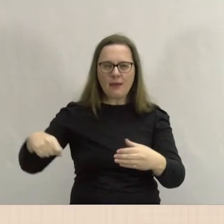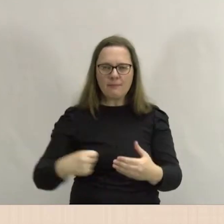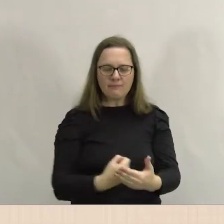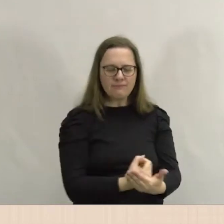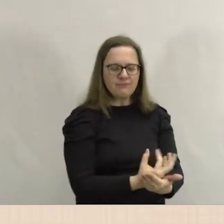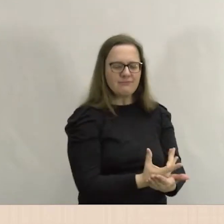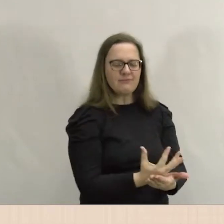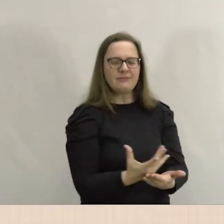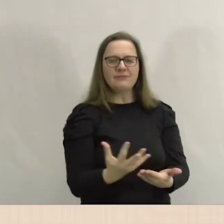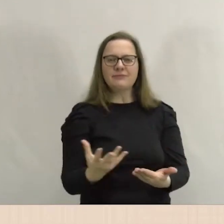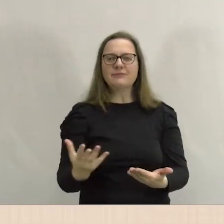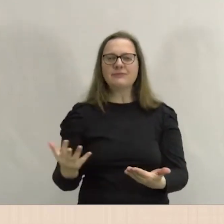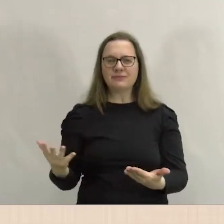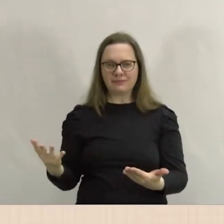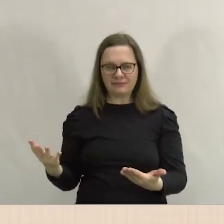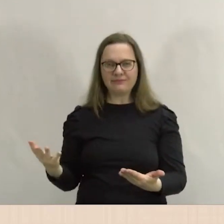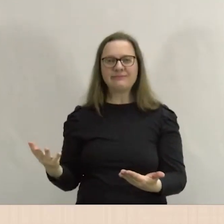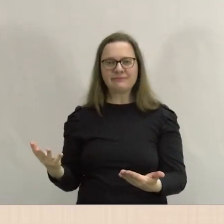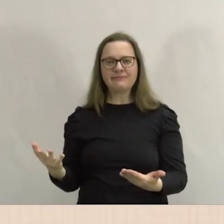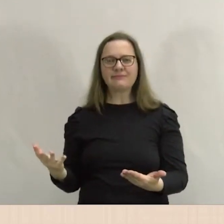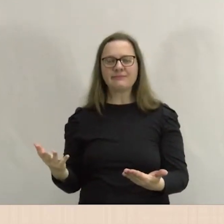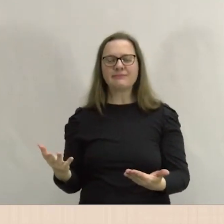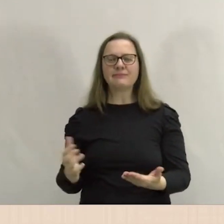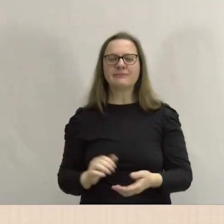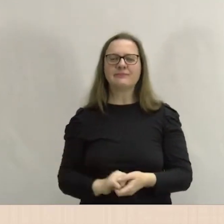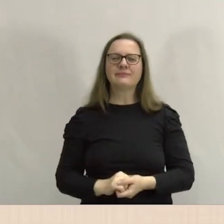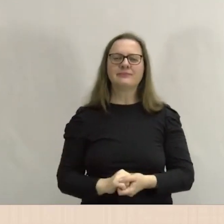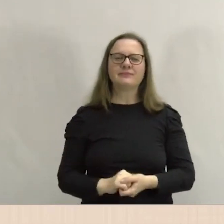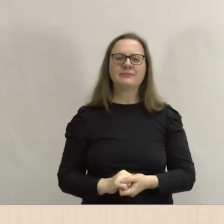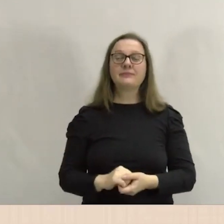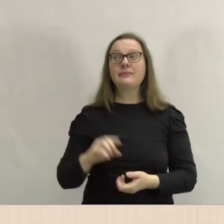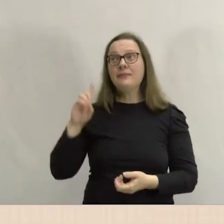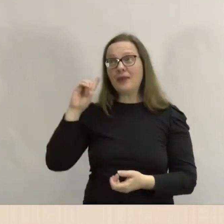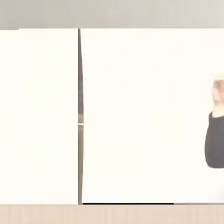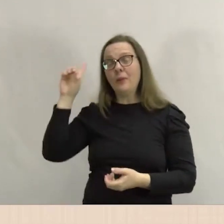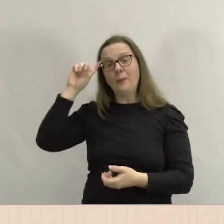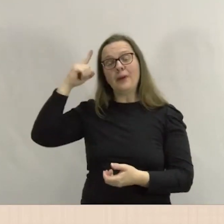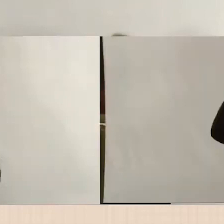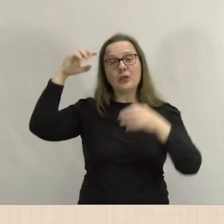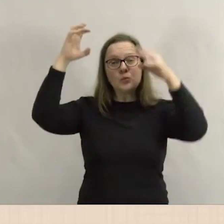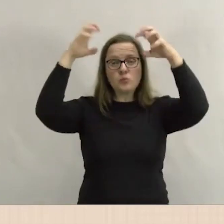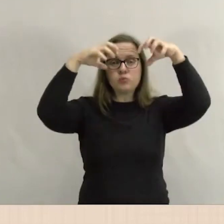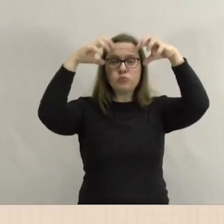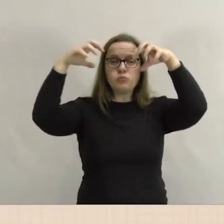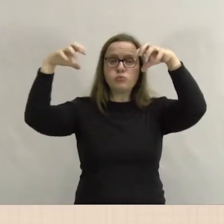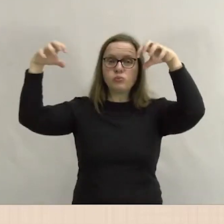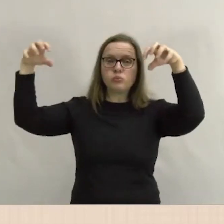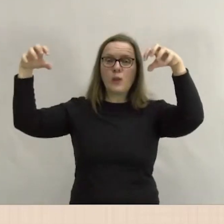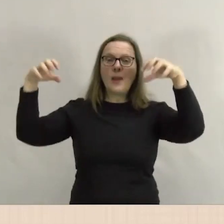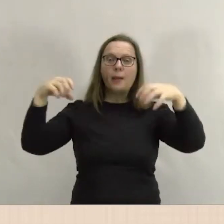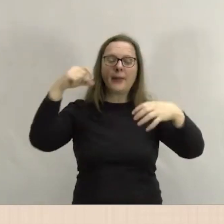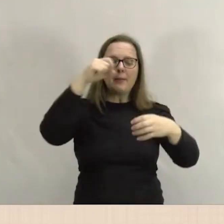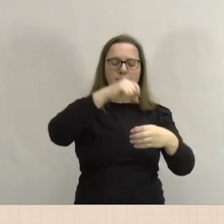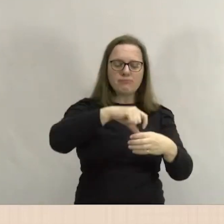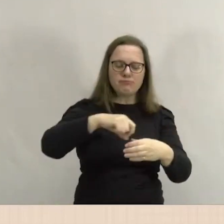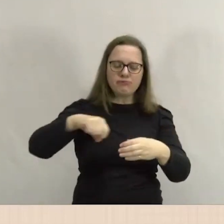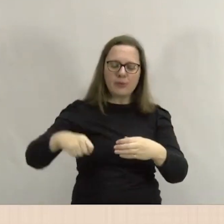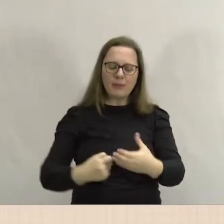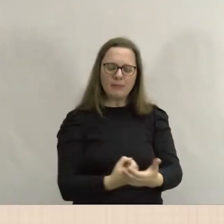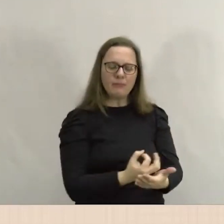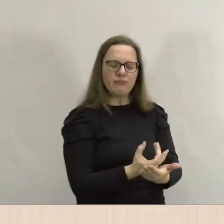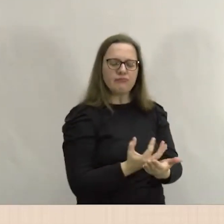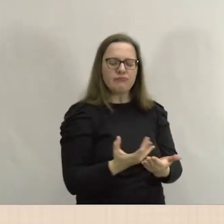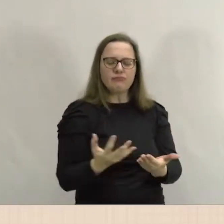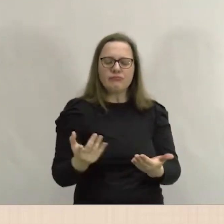brotar a plantação. Deus manda chuva para dar semente para quem semeia. E